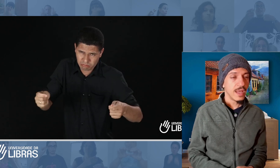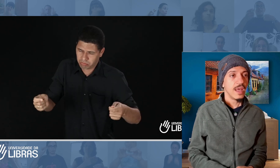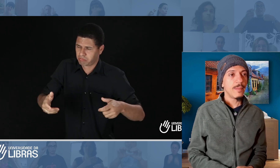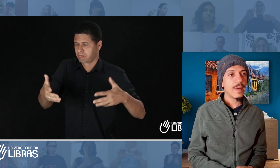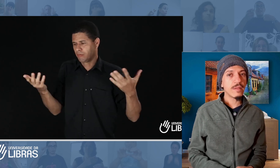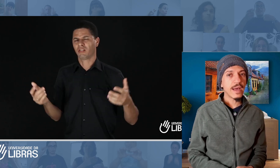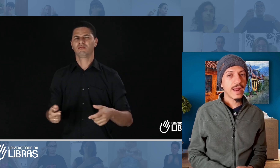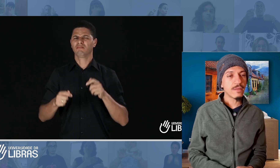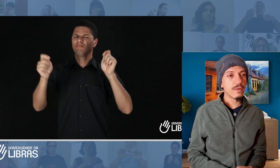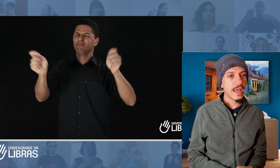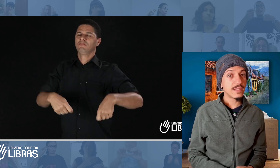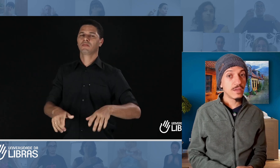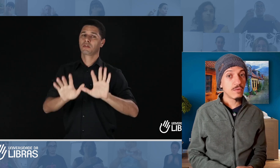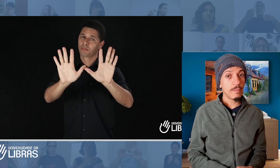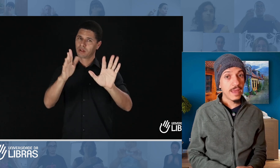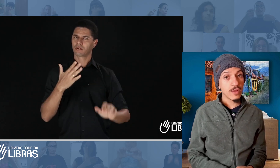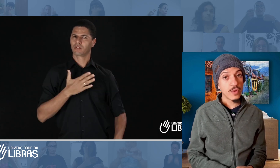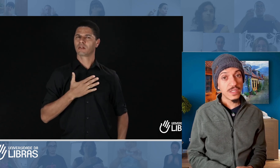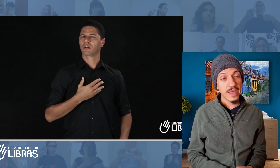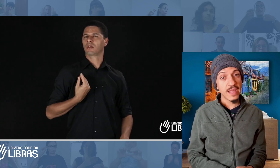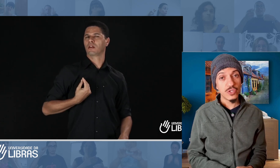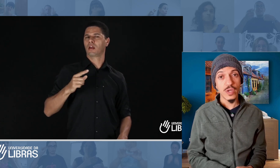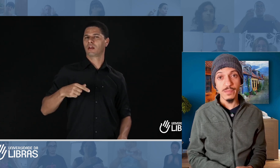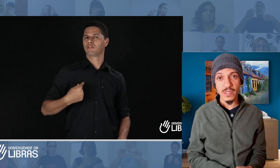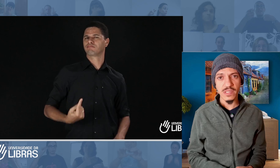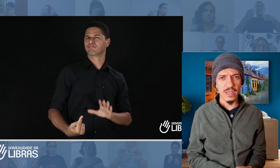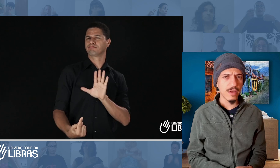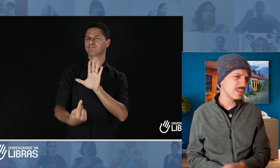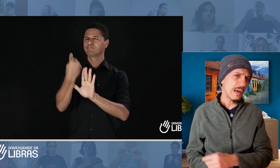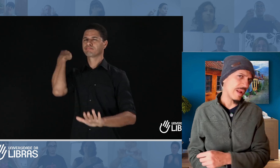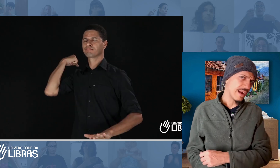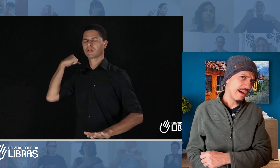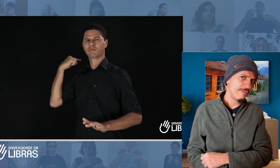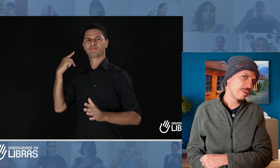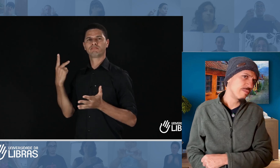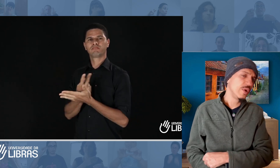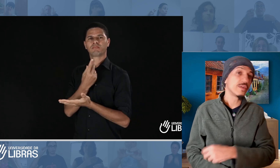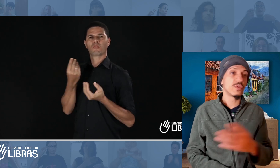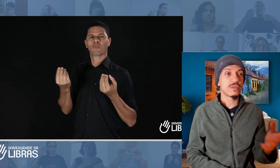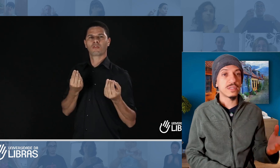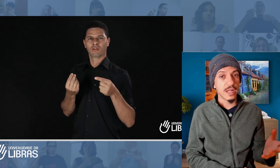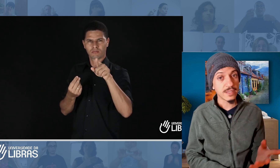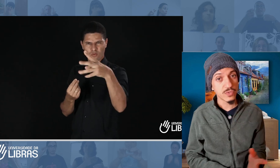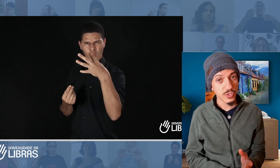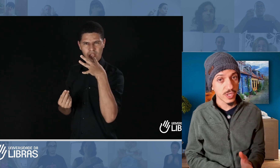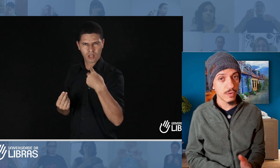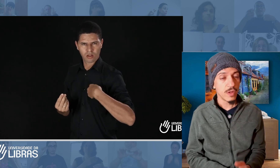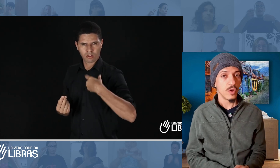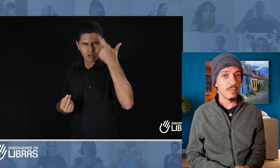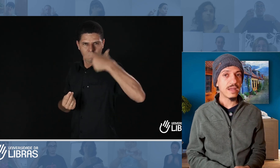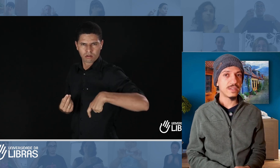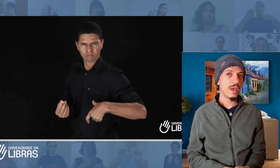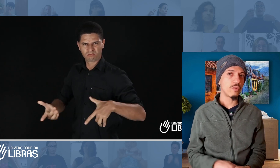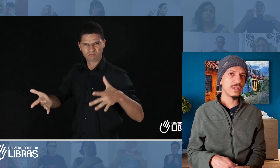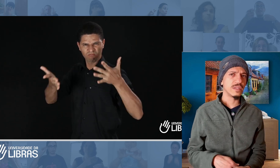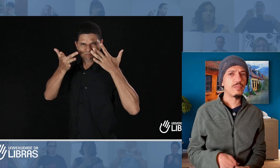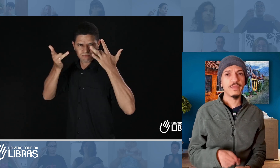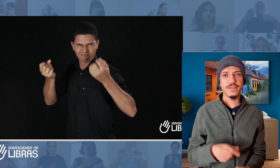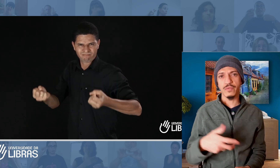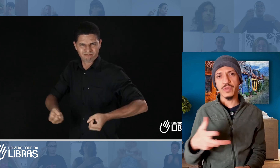pelo Decreto-Lei 5626, de 2005. E de lá para cá foram muitas outras leis que surgiram no Brasil, reconhecendo a profissão do intérprete